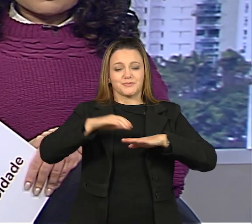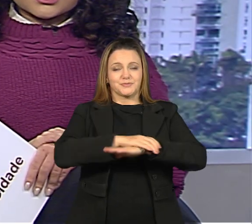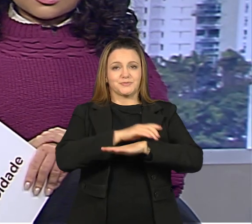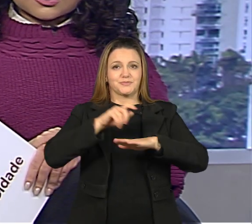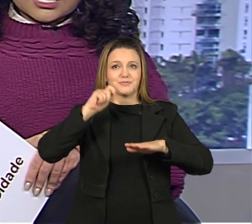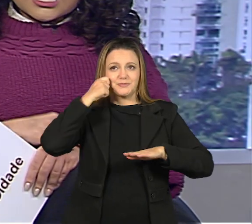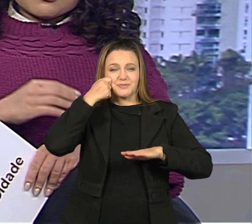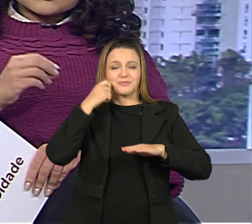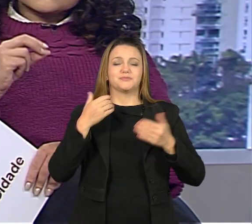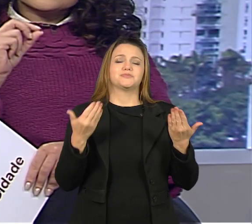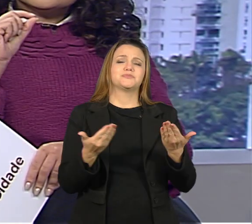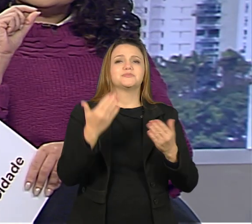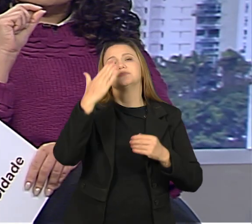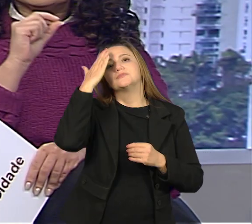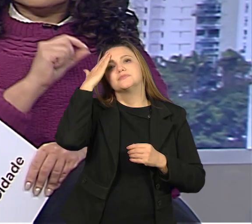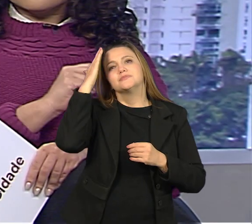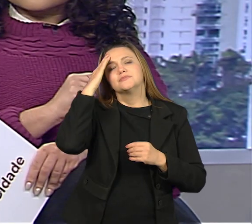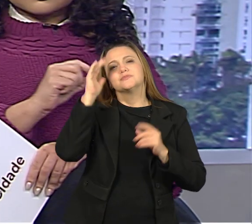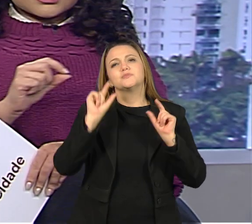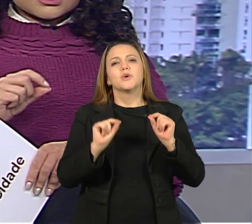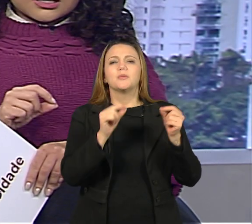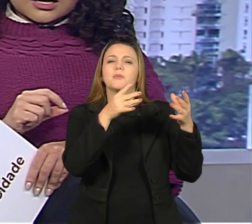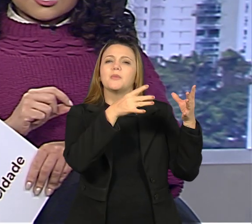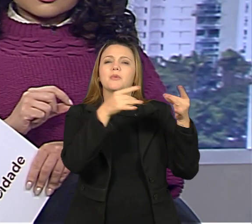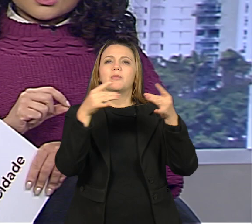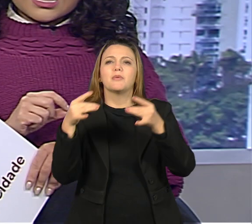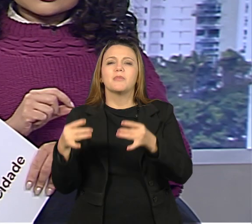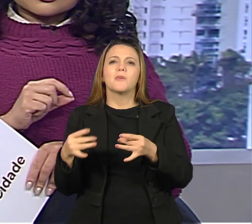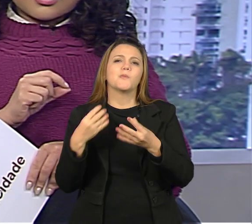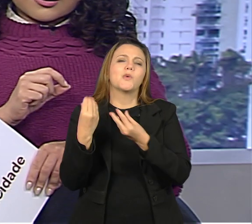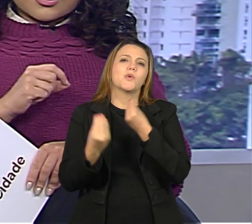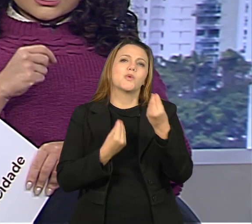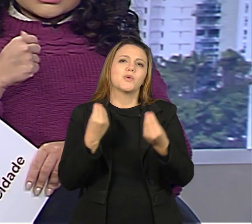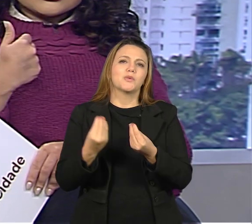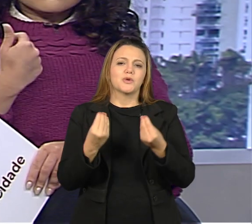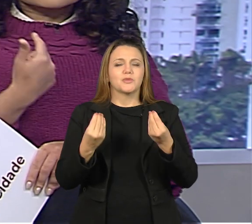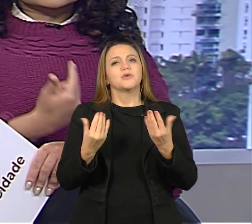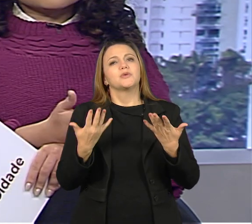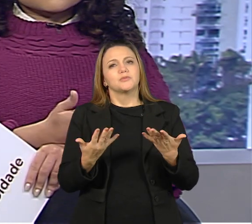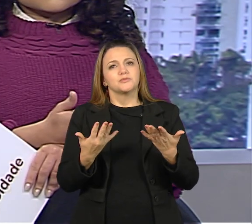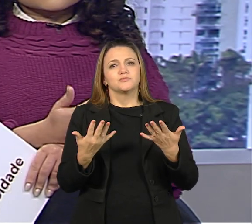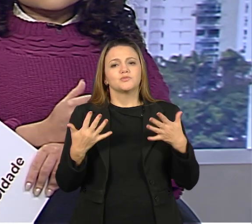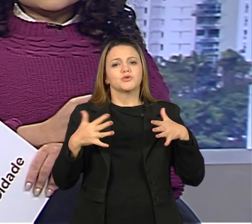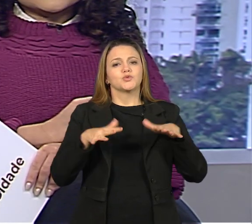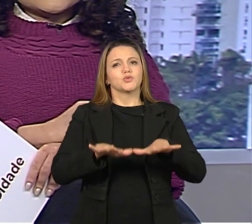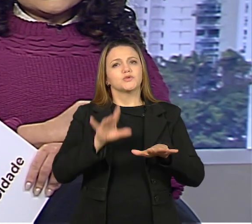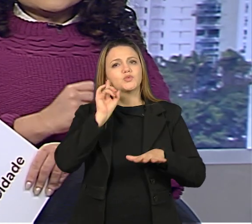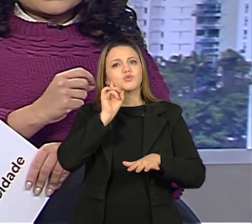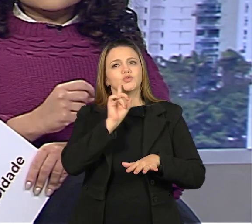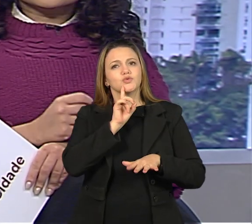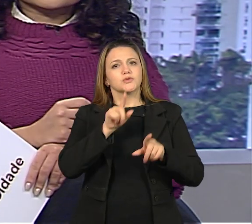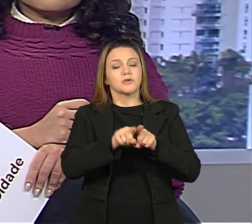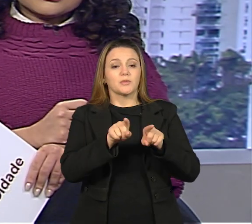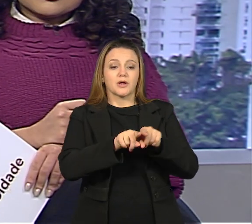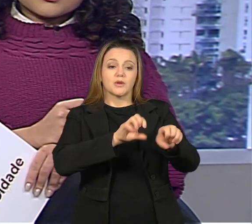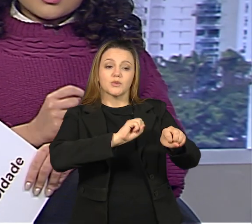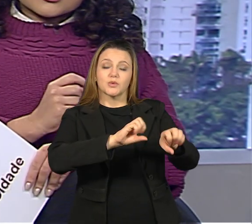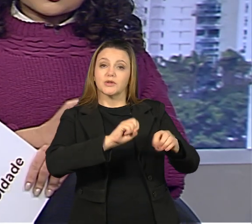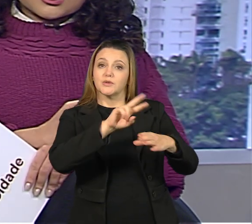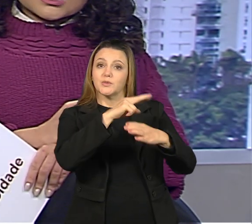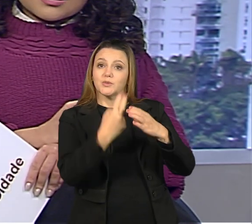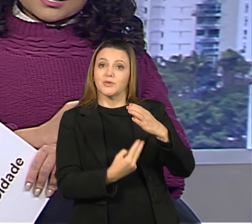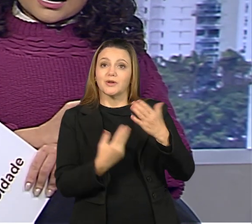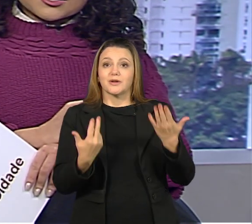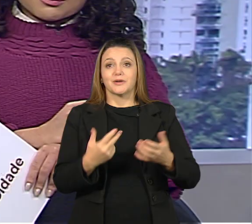sapatos pretos. Para a gente entender melhor todo esse cenário da atual inclusão de surdos e da educação bilíngue, a